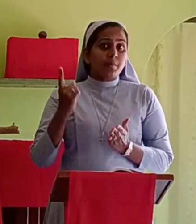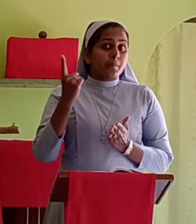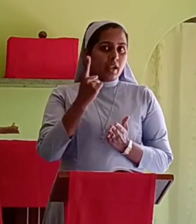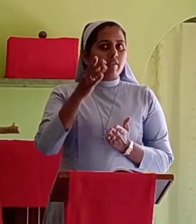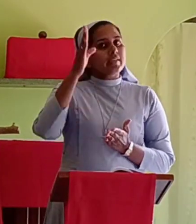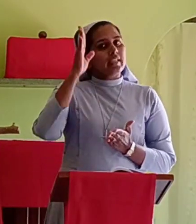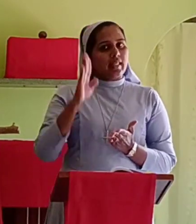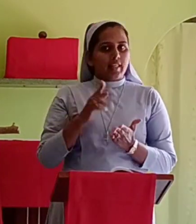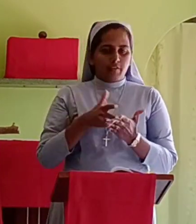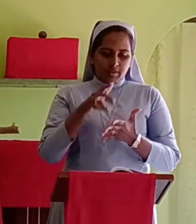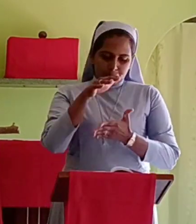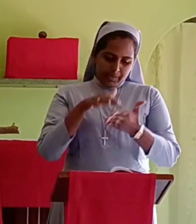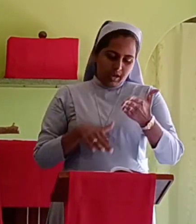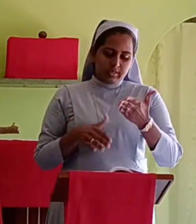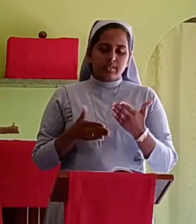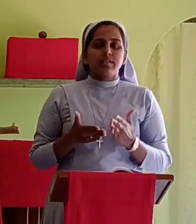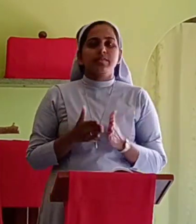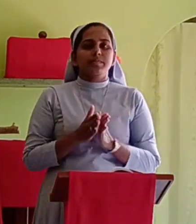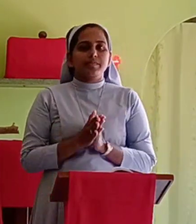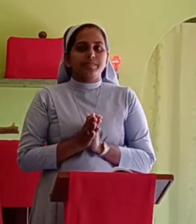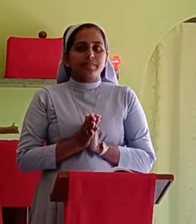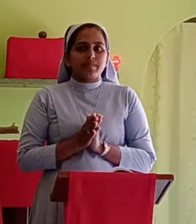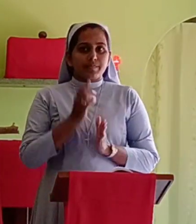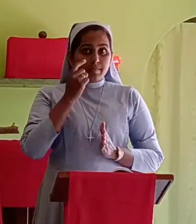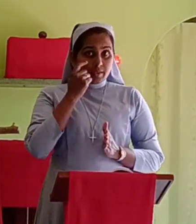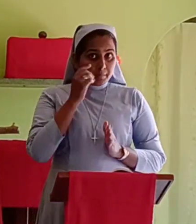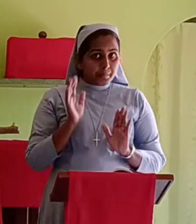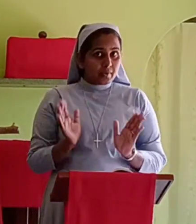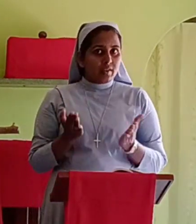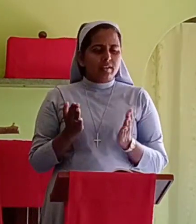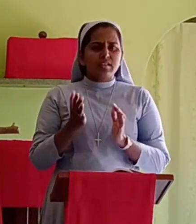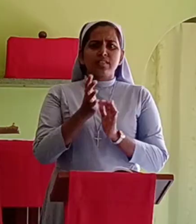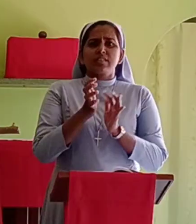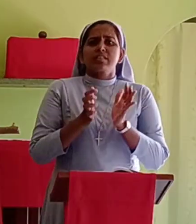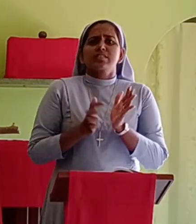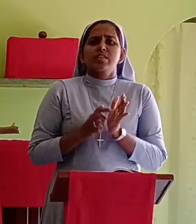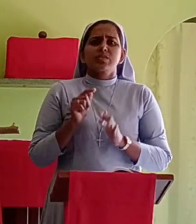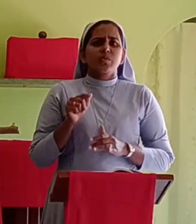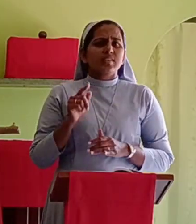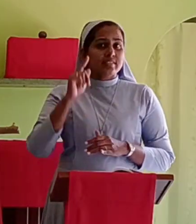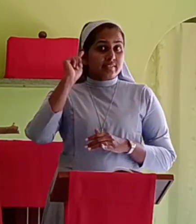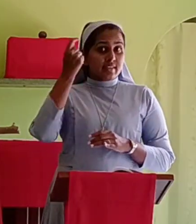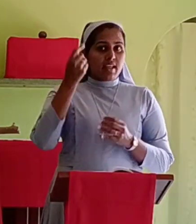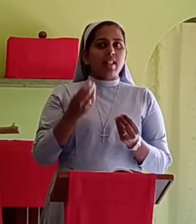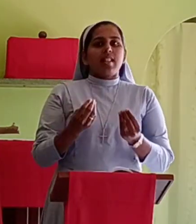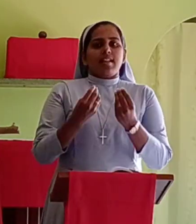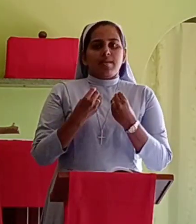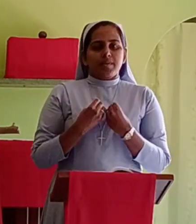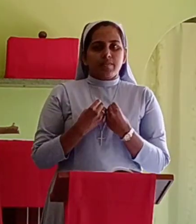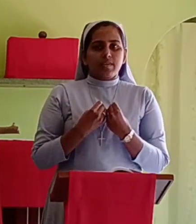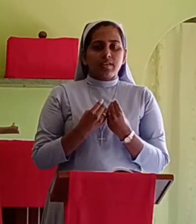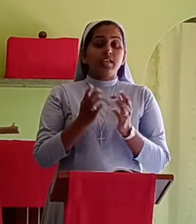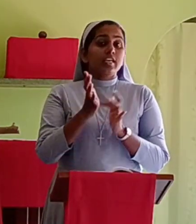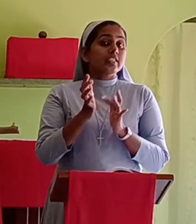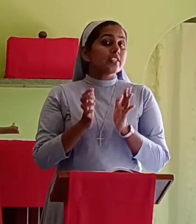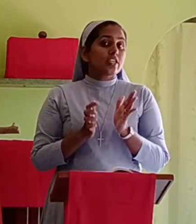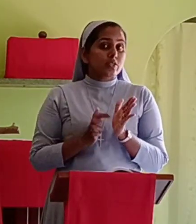පළමුවන දේව ප්‍රකාශනය. බලන්න, මාගේ සේවකයාණන්ට ජය අත්වේ. එතුමානෝ උසස් වී, උතුම්